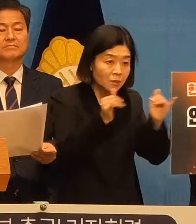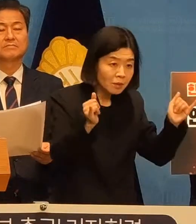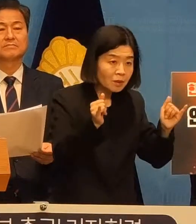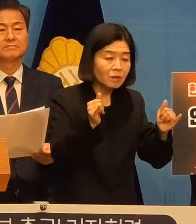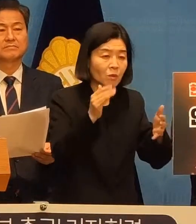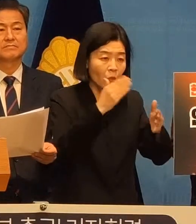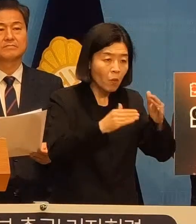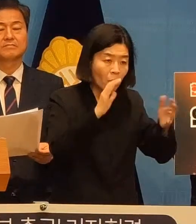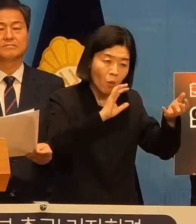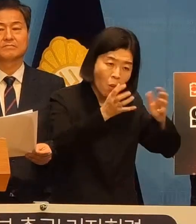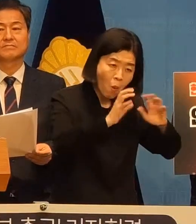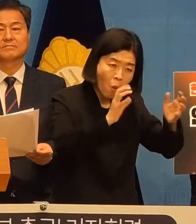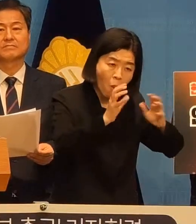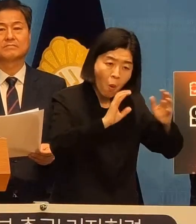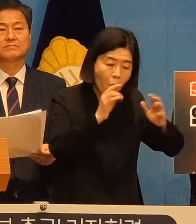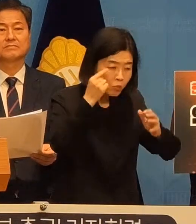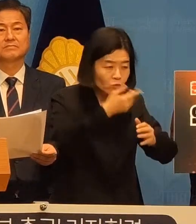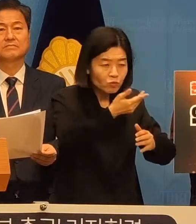부재하다는 것입니다.